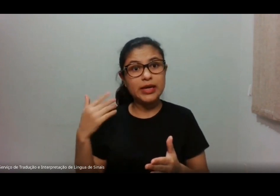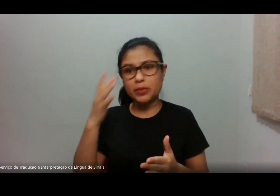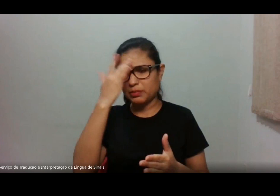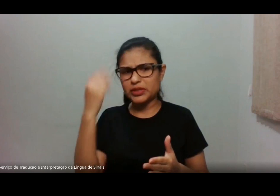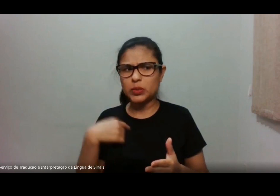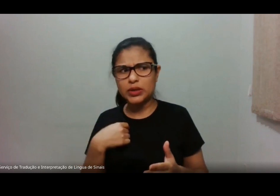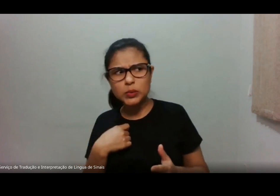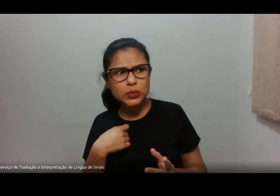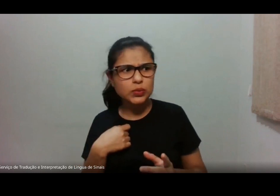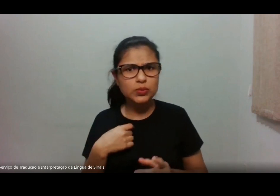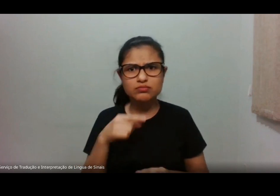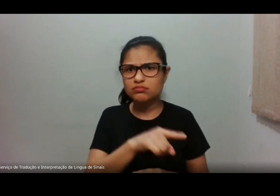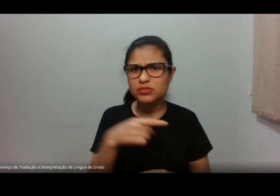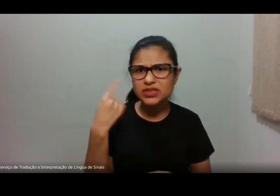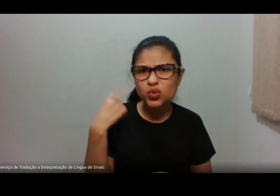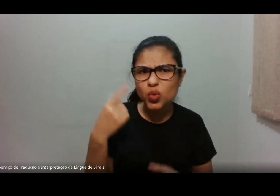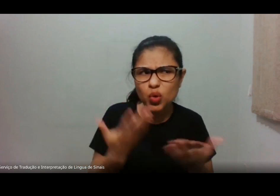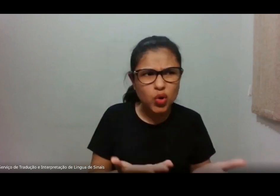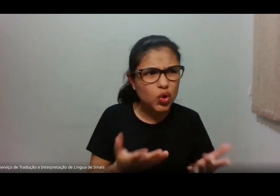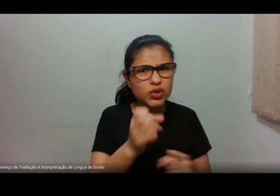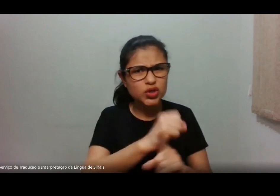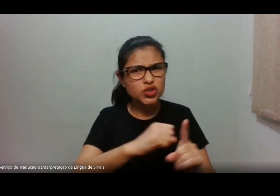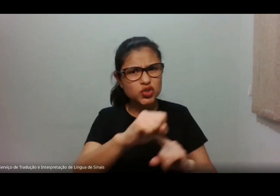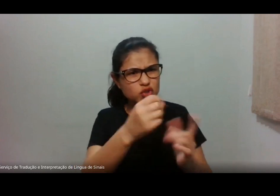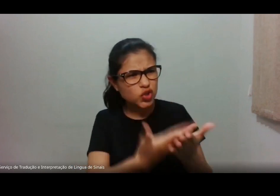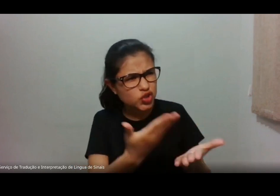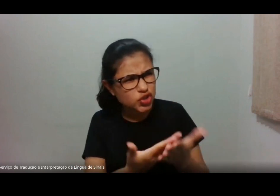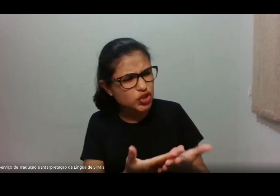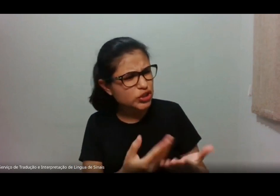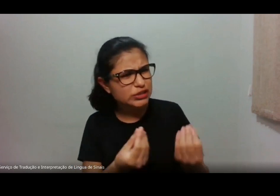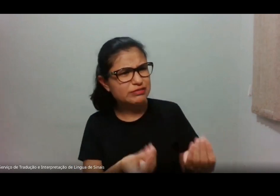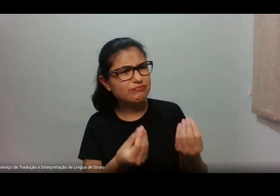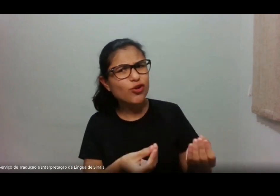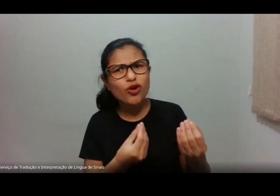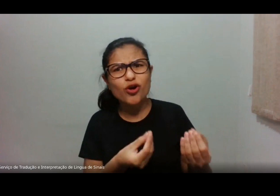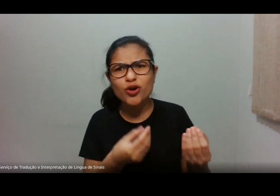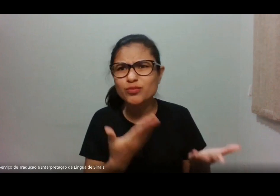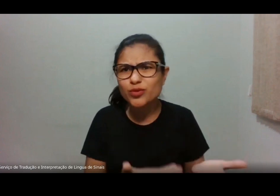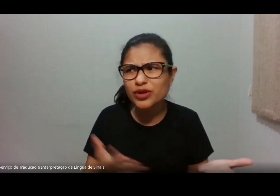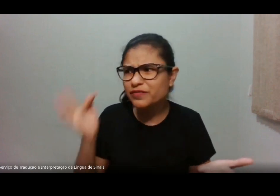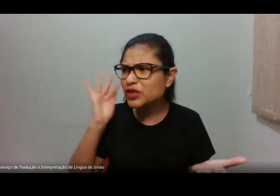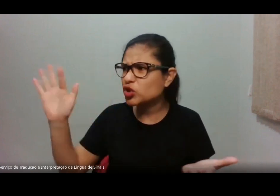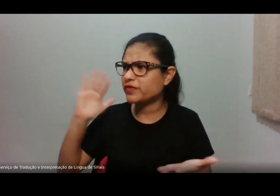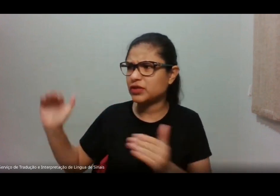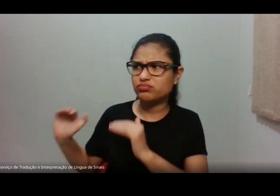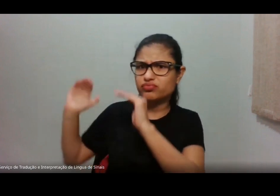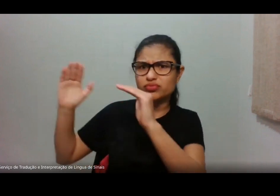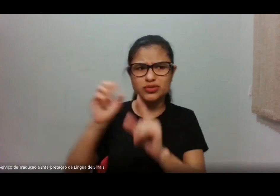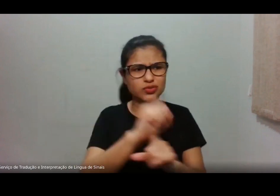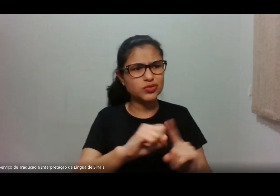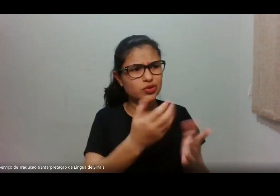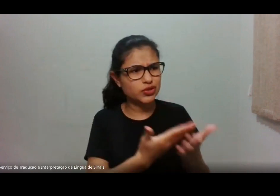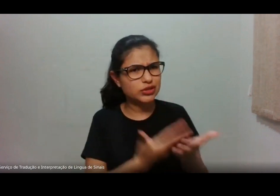né? Você não está doido, o que, que é isso? Vai para a sociologia, que não era tão prestigiada assim, como é que pode? Larga